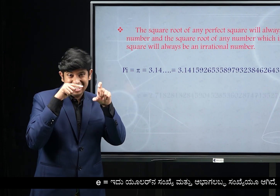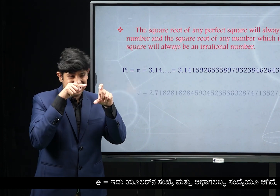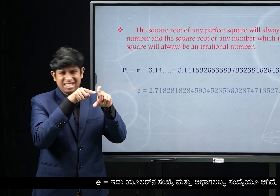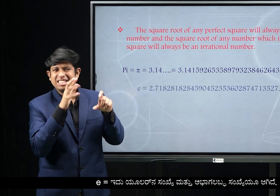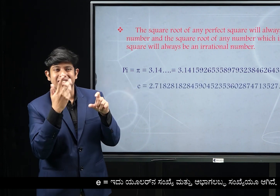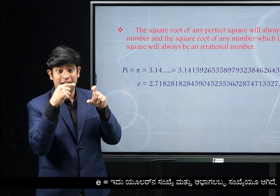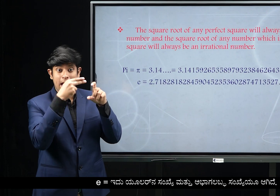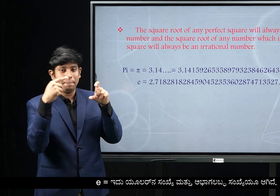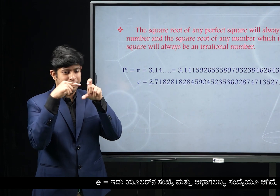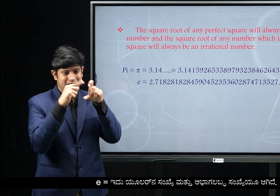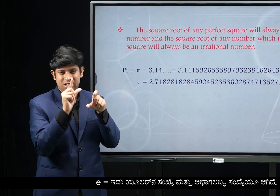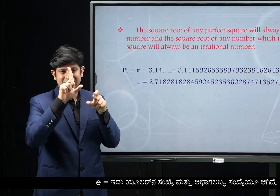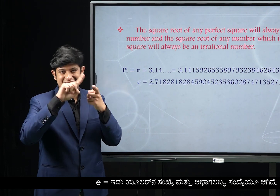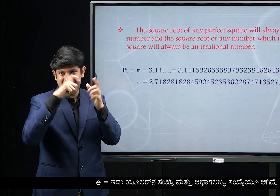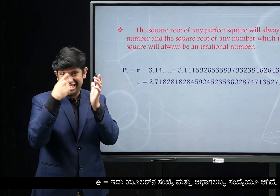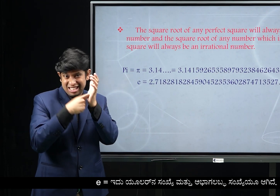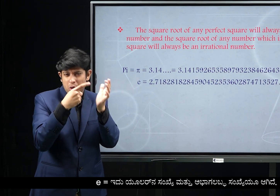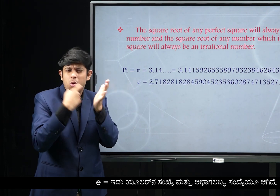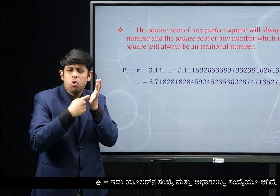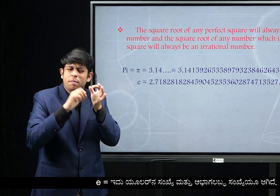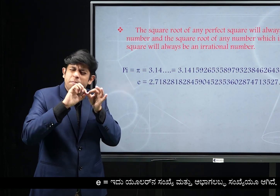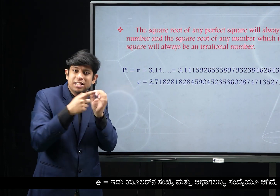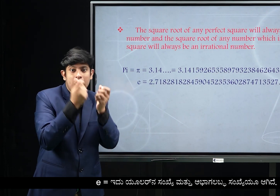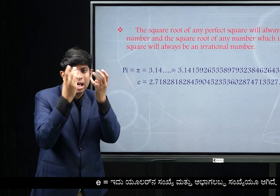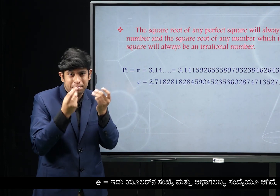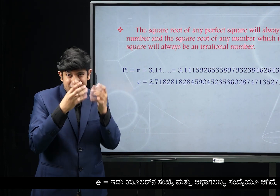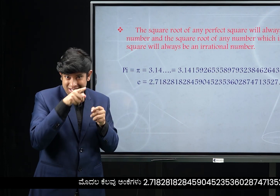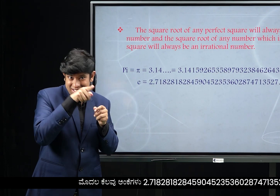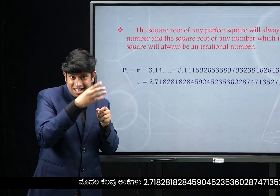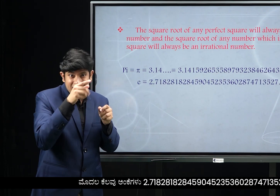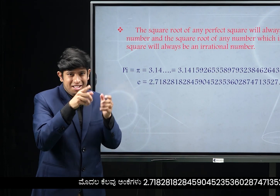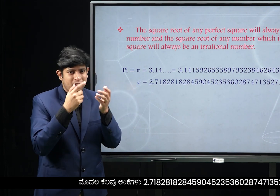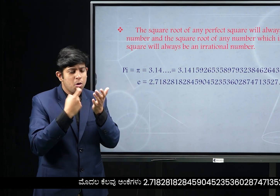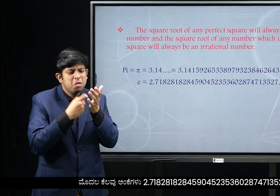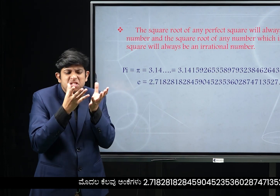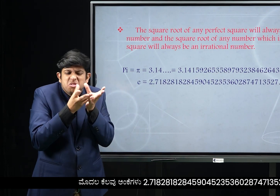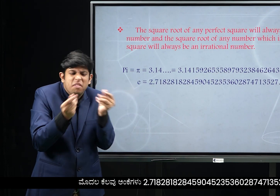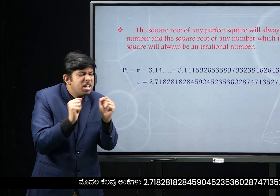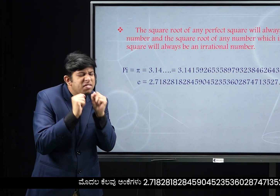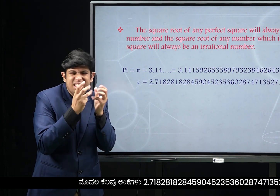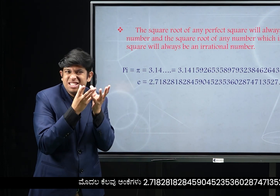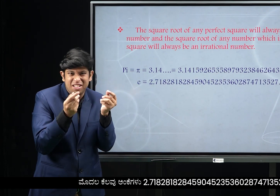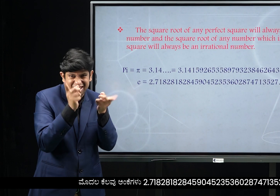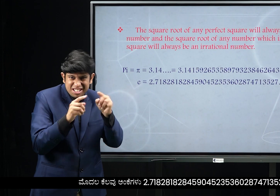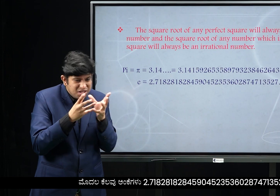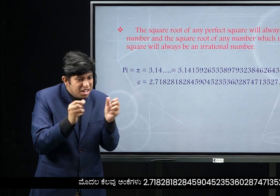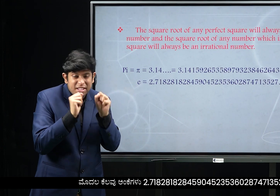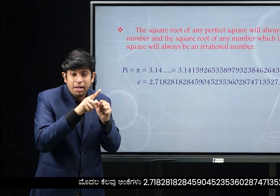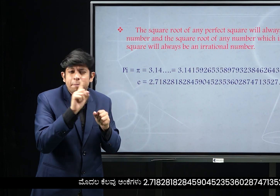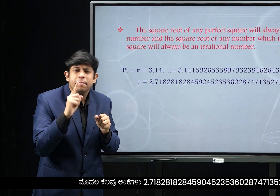ಇದು ಯೂಲರ್ನ ಸಂಖ್ಯೆ ಮತ್ತು ಅಭಾಗಲಬ್ಧ ಸಂಖ್ಯೆಯೂ ಆಗಿದೆ. ಮೊದಲ ಕೆಲವು ಅಂಕೆಗಳು 2.71 ×